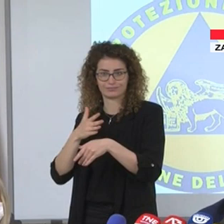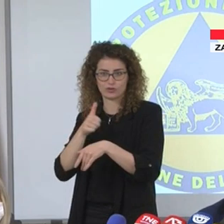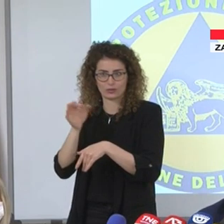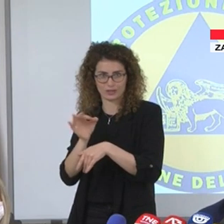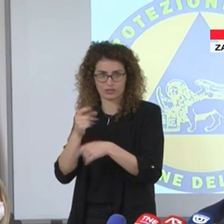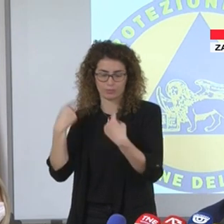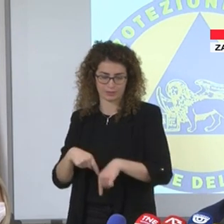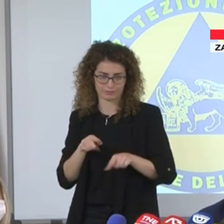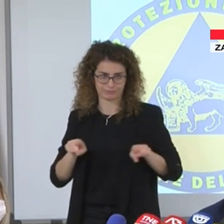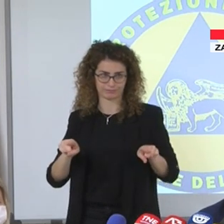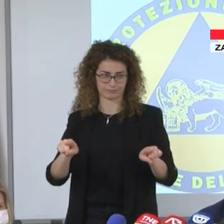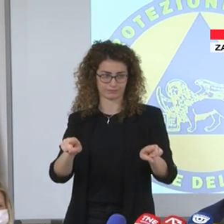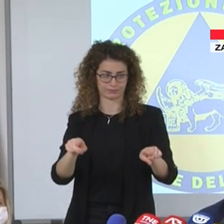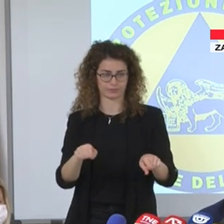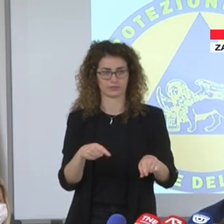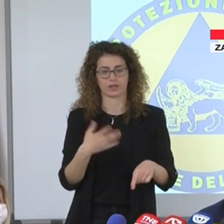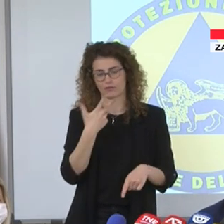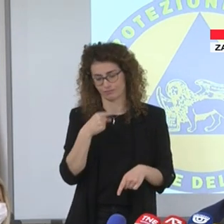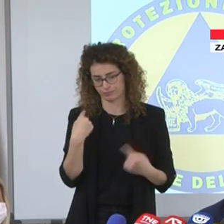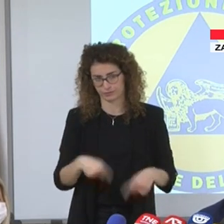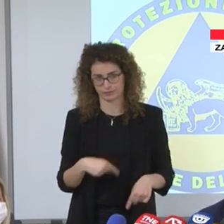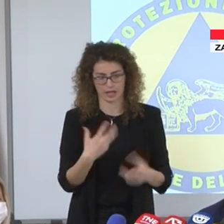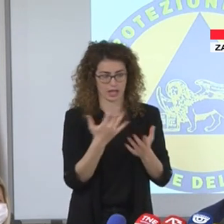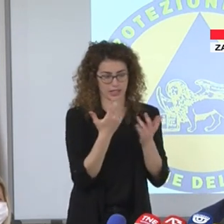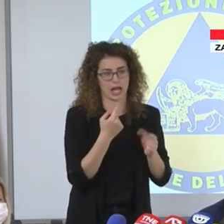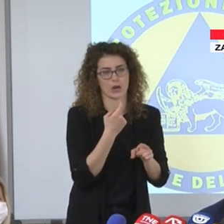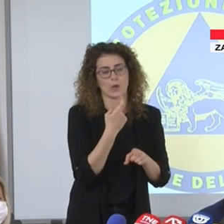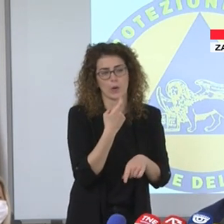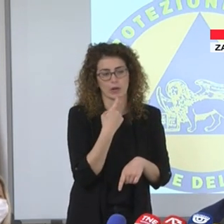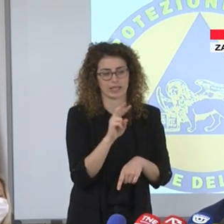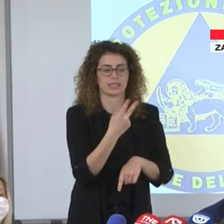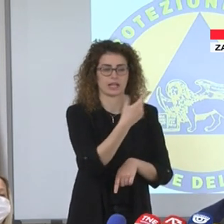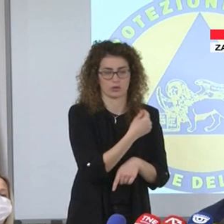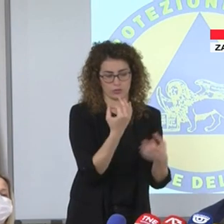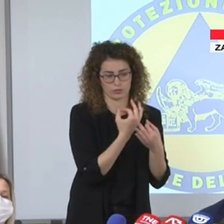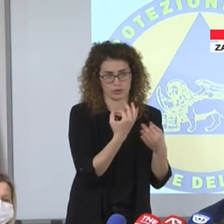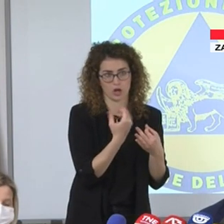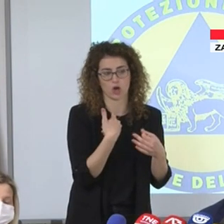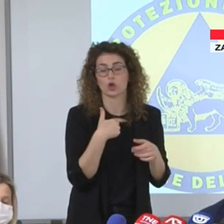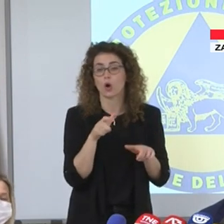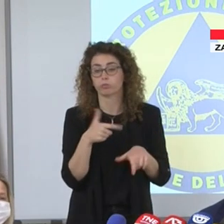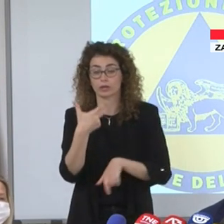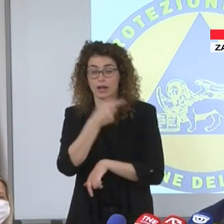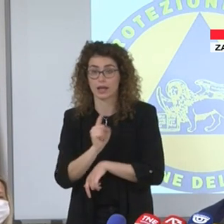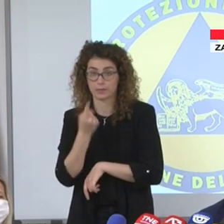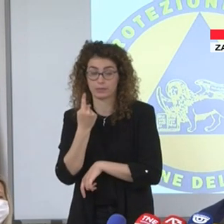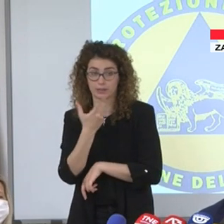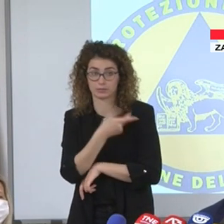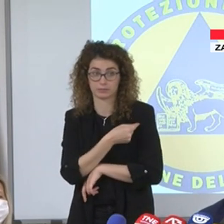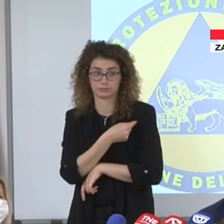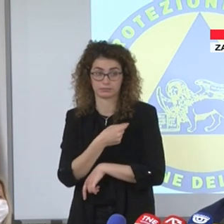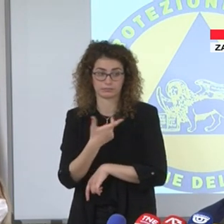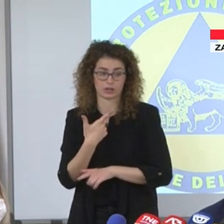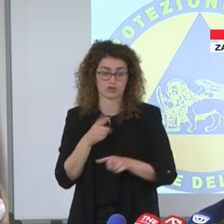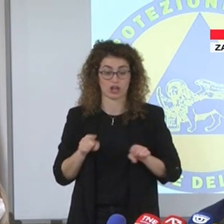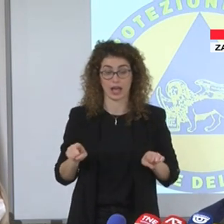dire. È chiaro, cioè voglio dire, quelli che devono fare richiamo, ovviamente... No, ma anche vaccinarli. Sì. E sarà quindi